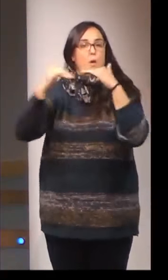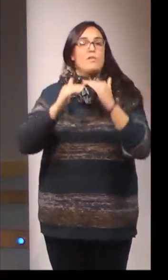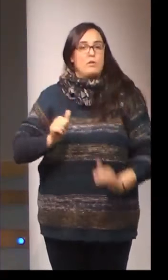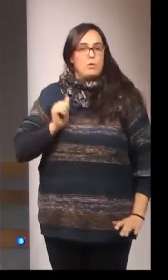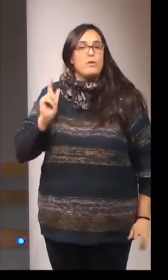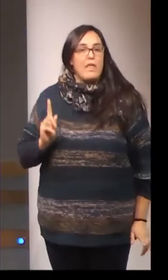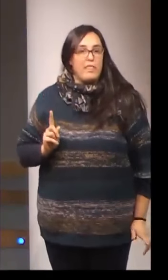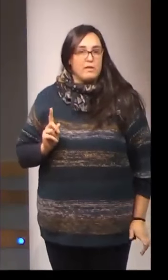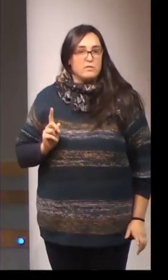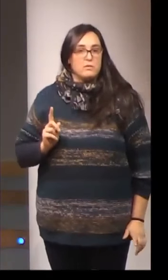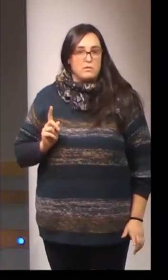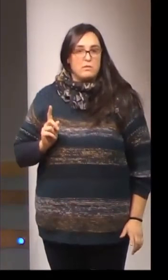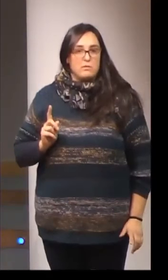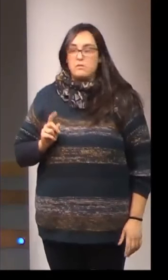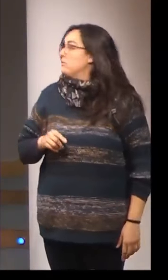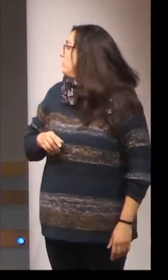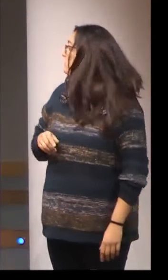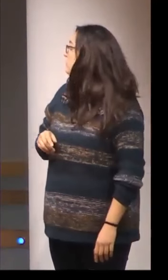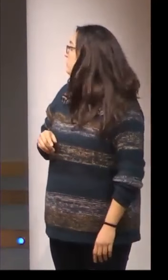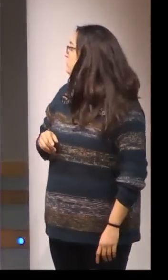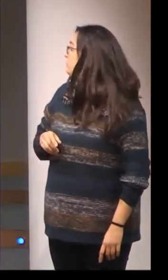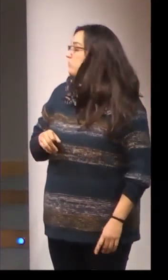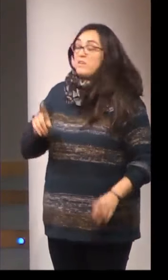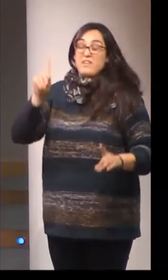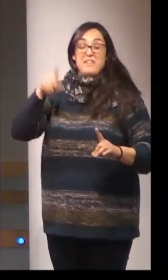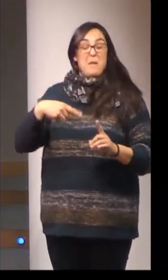derechos a la accesibilidad y a igualdad de oportunidades.